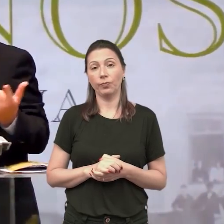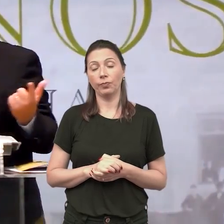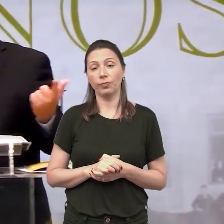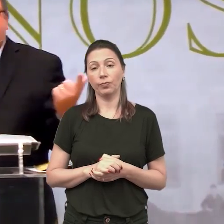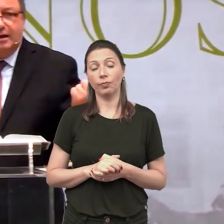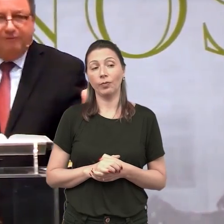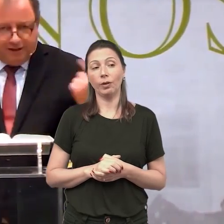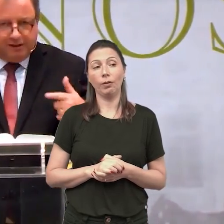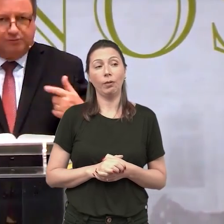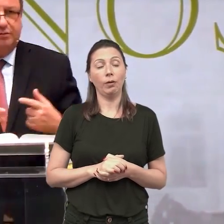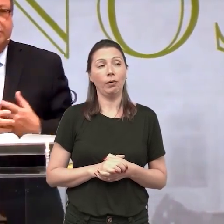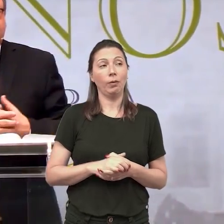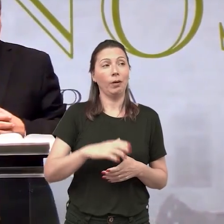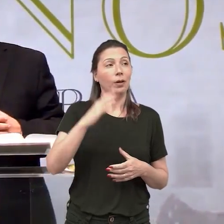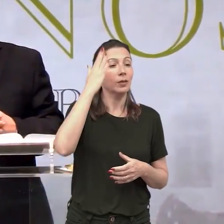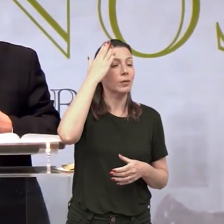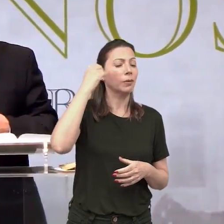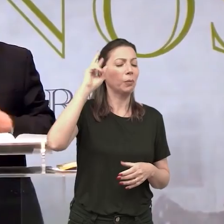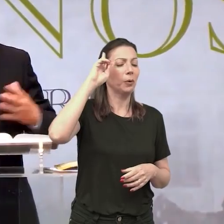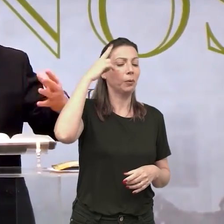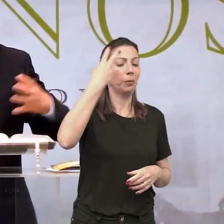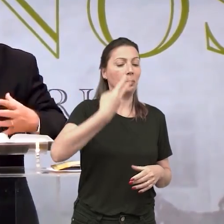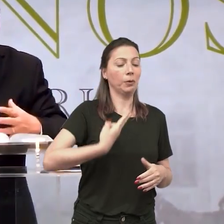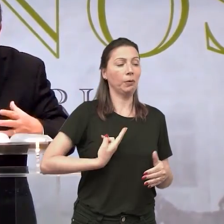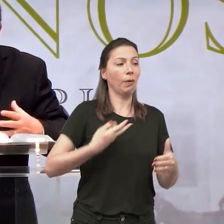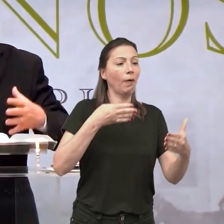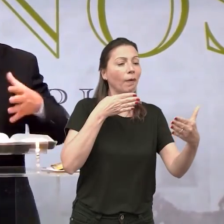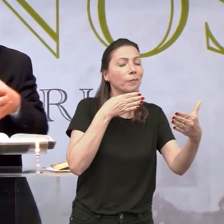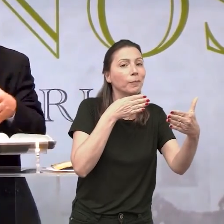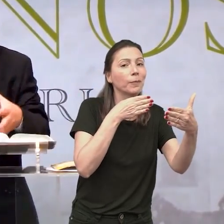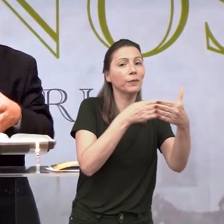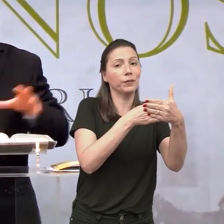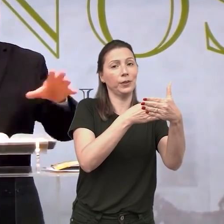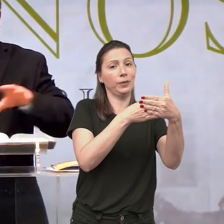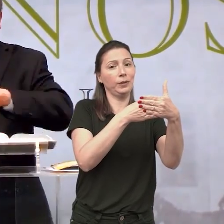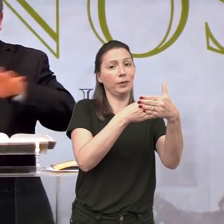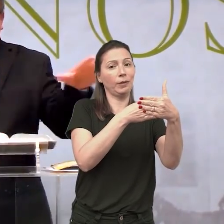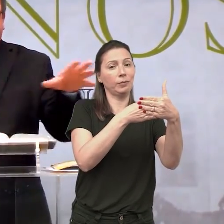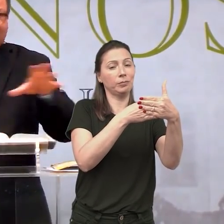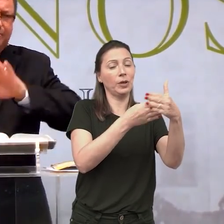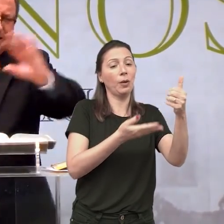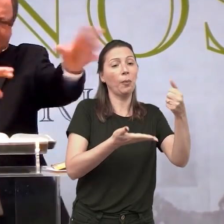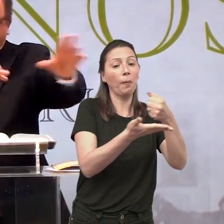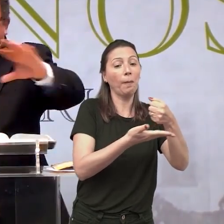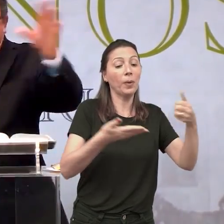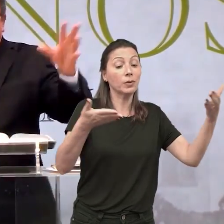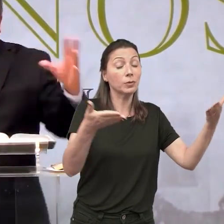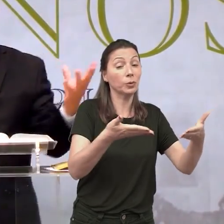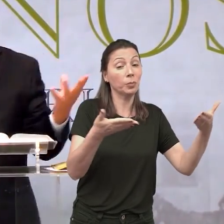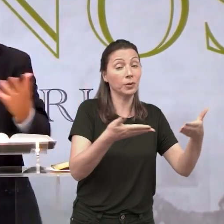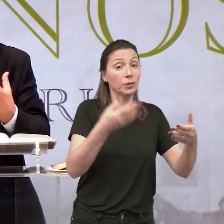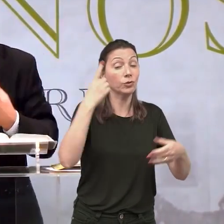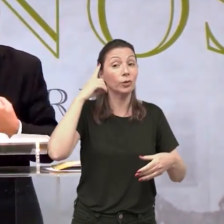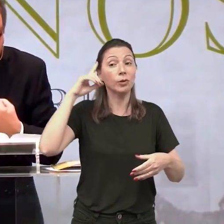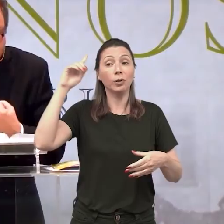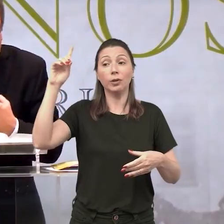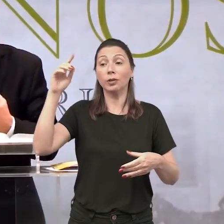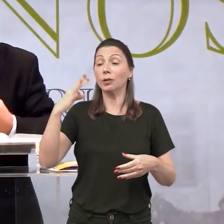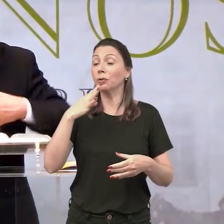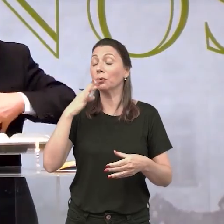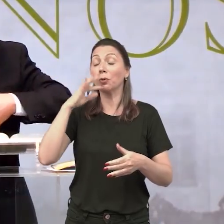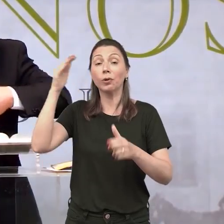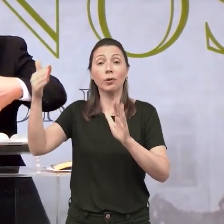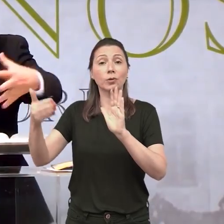entendimento é finito. O meu entendimento se baseia no presente. Deus sabe tudo, presente, passado, futuro. Ele conhece todas as